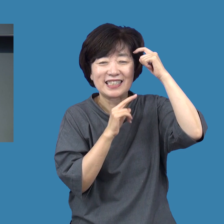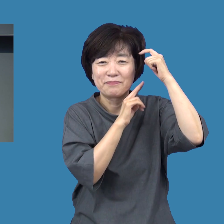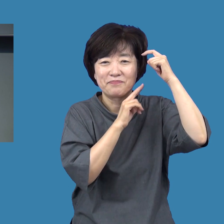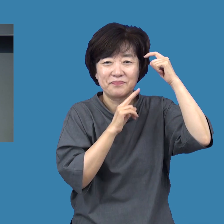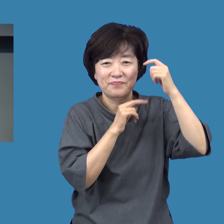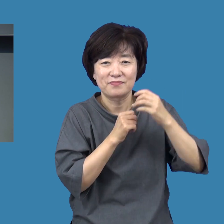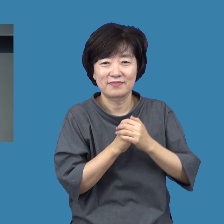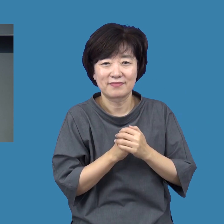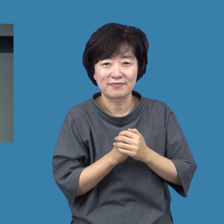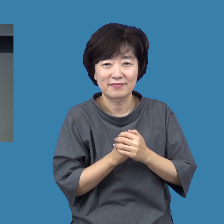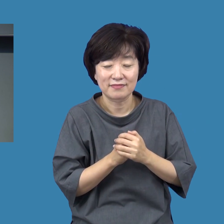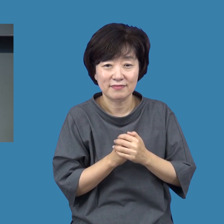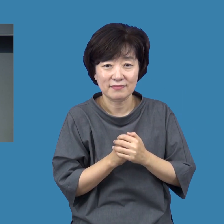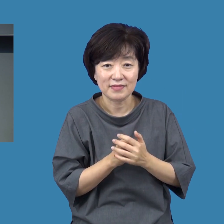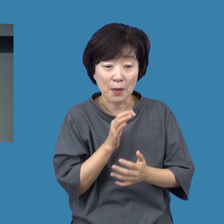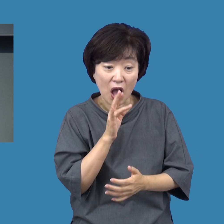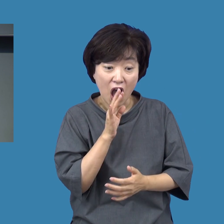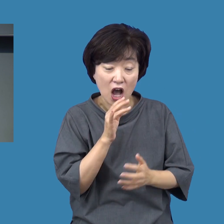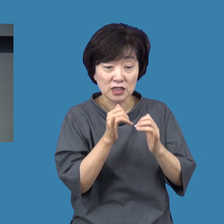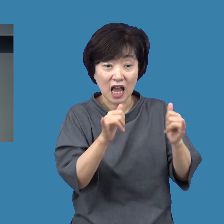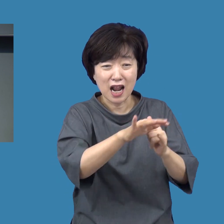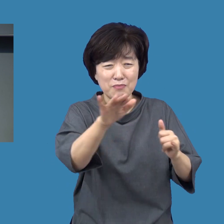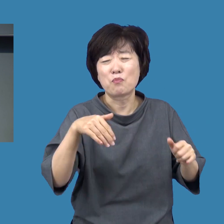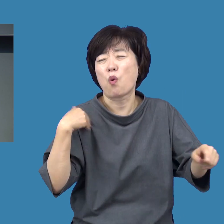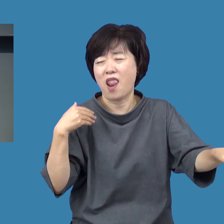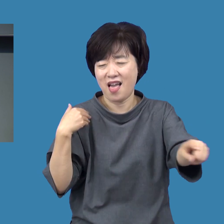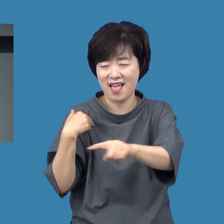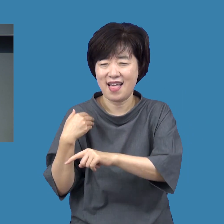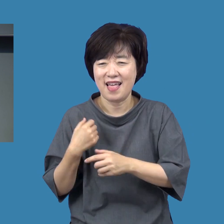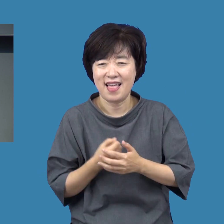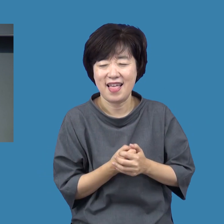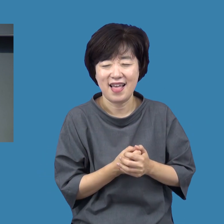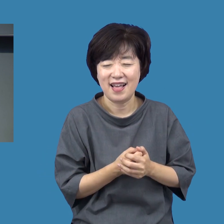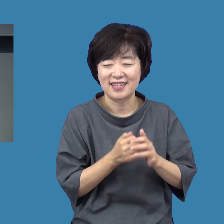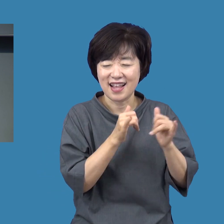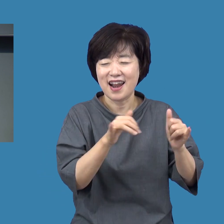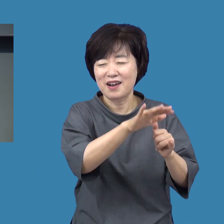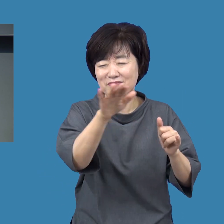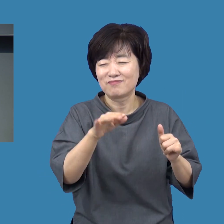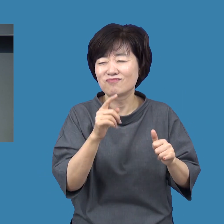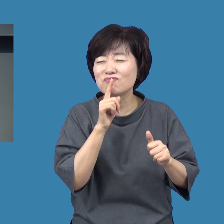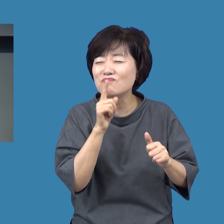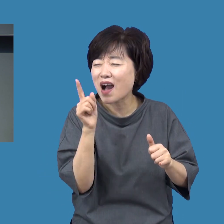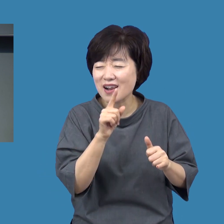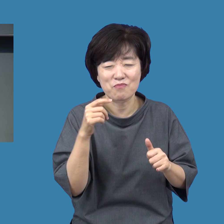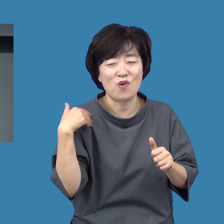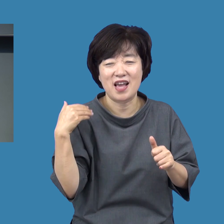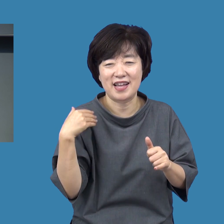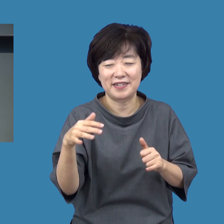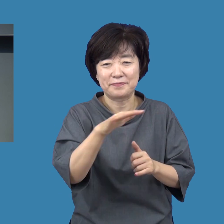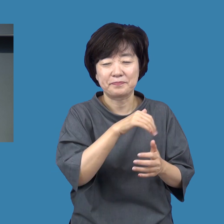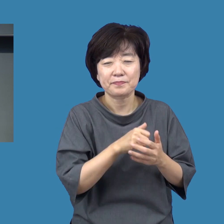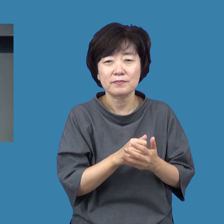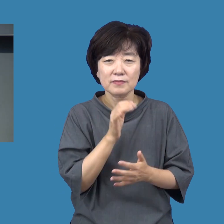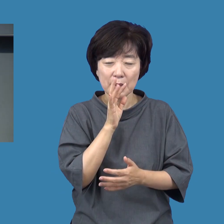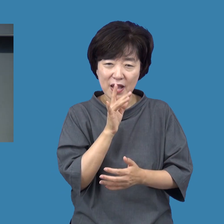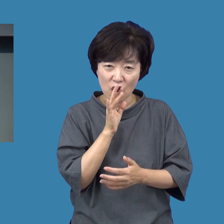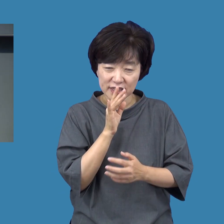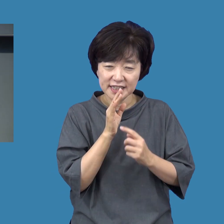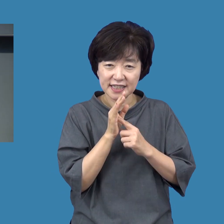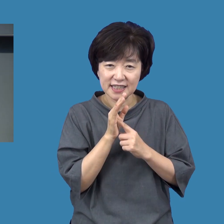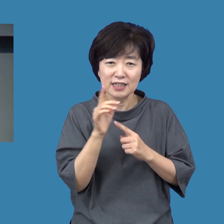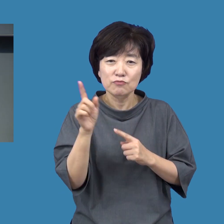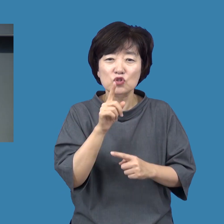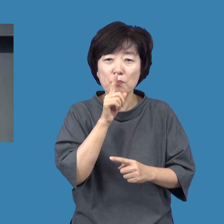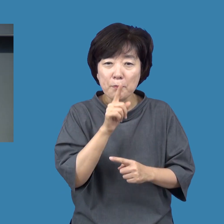방언 기도는 사람이 알아듣지 못하는 기도라 그랬어. 사람이 알아듣지 못하는 기도라고 했다고. 그러니까 방언은 여러분 무슨 말인지